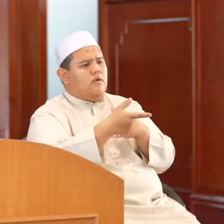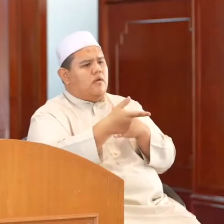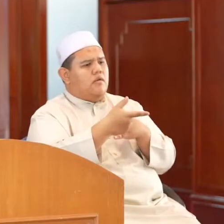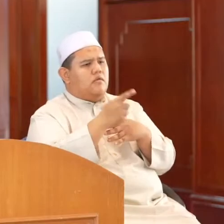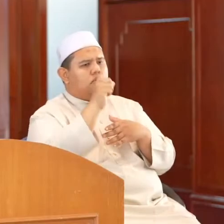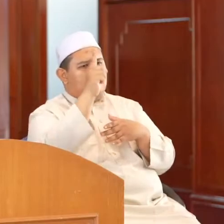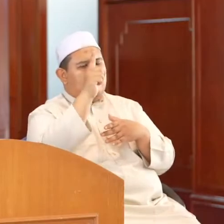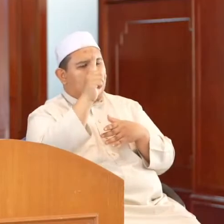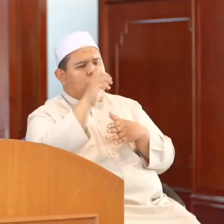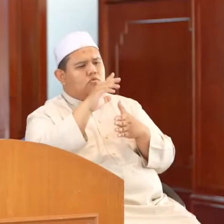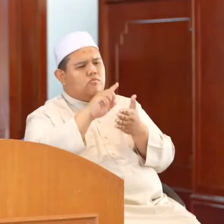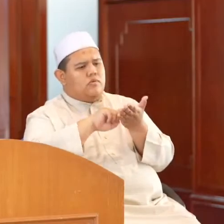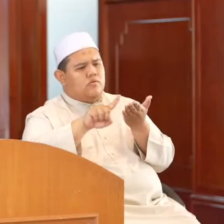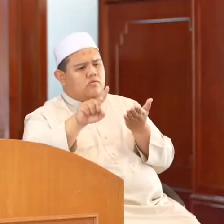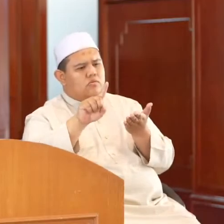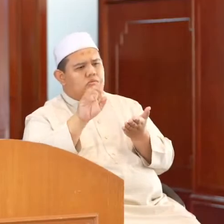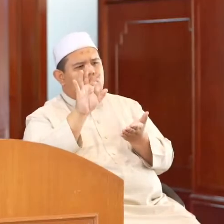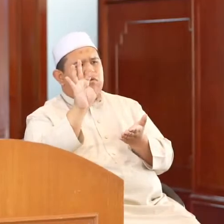Seminggu 900.